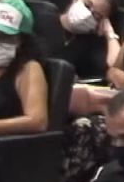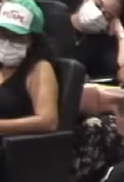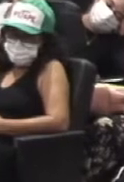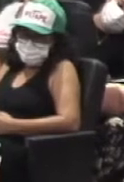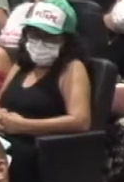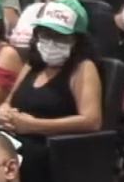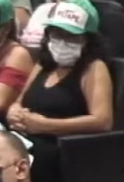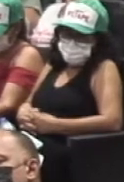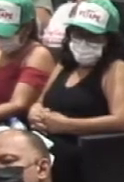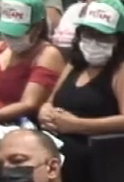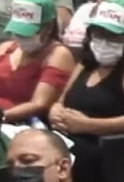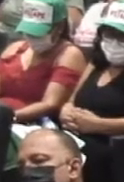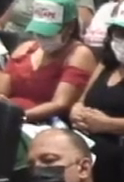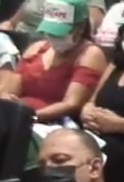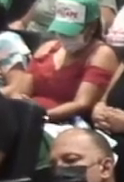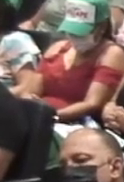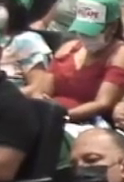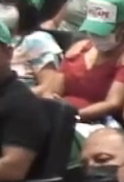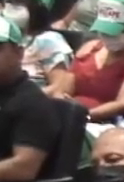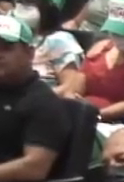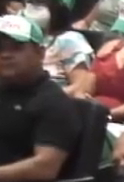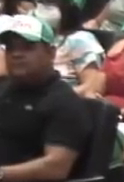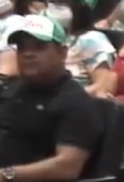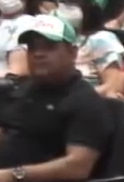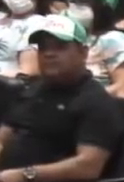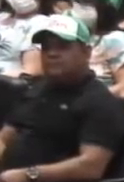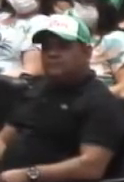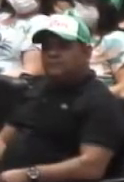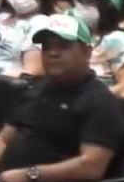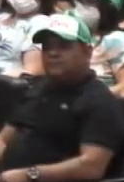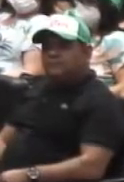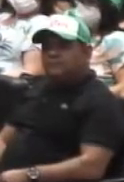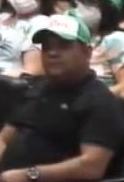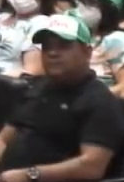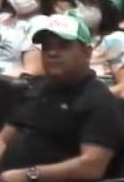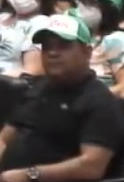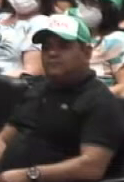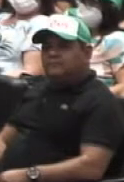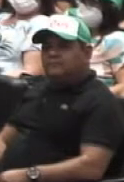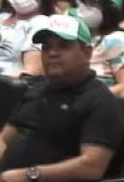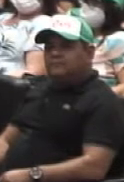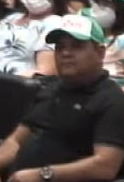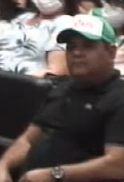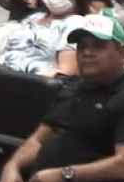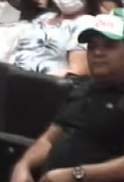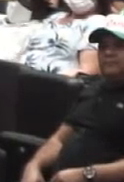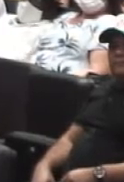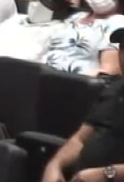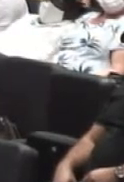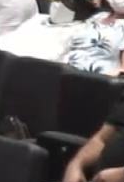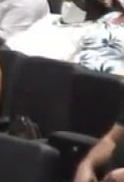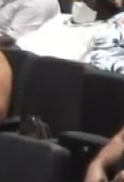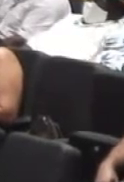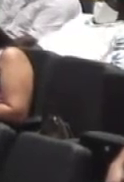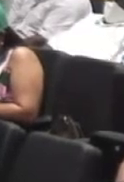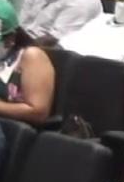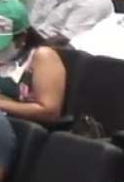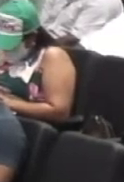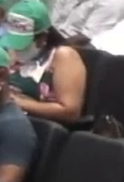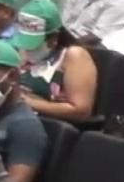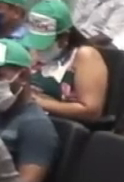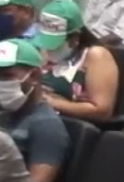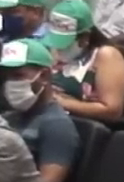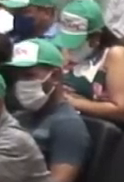trabalhador. Eu queria aqui só deixar para vocês essa minha indignação de como o governo vem